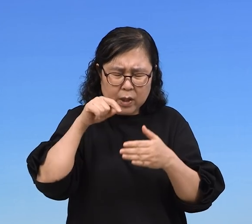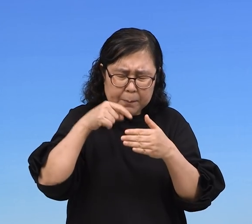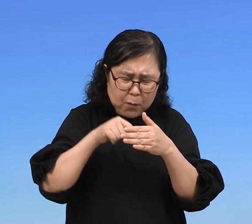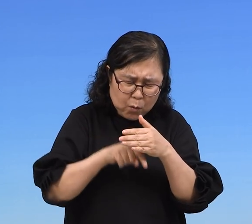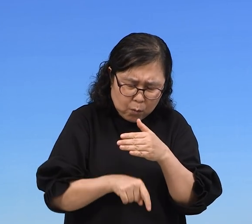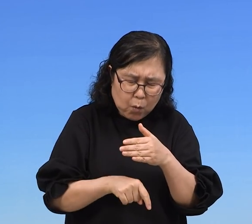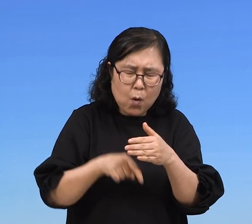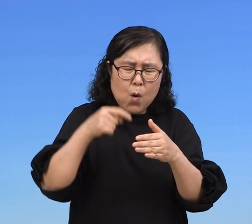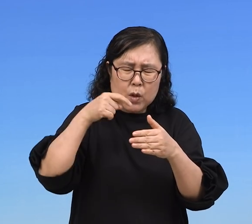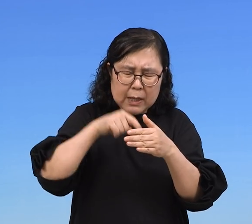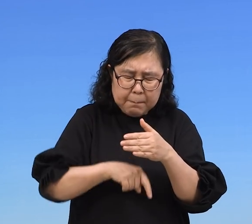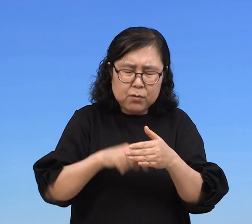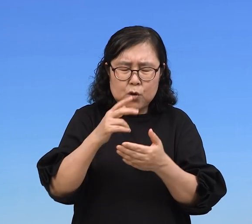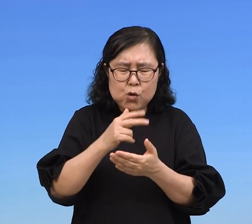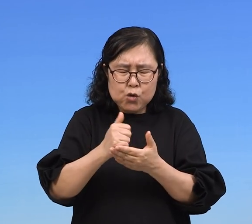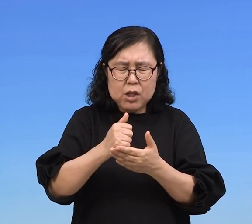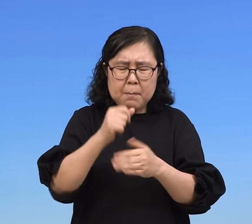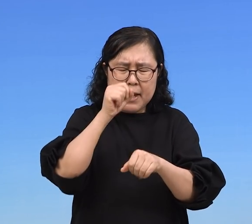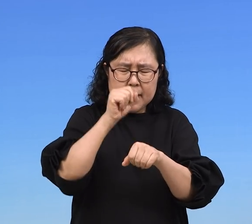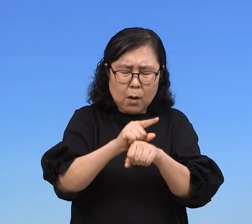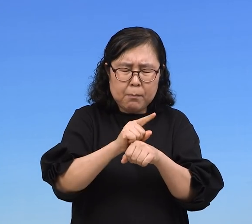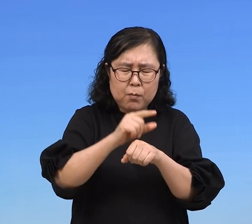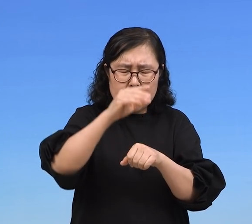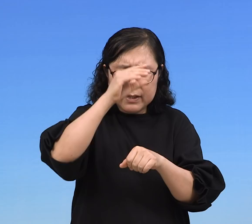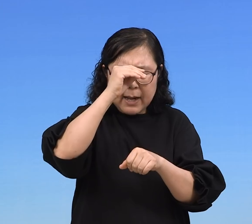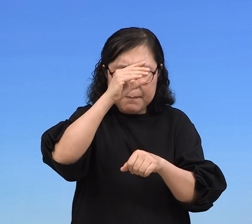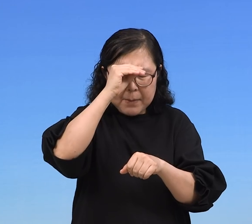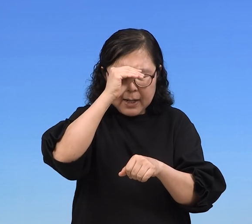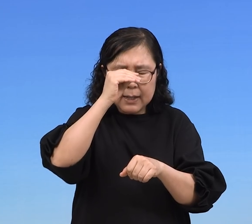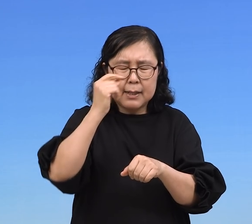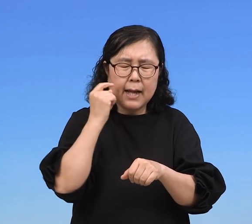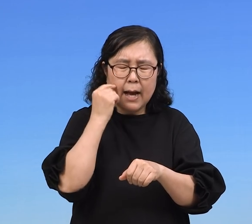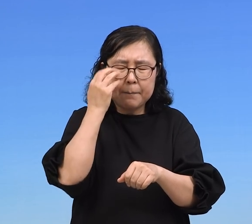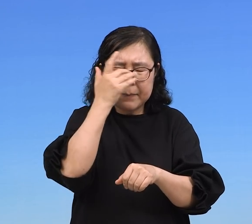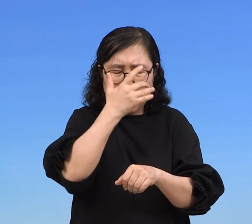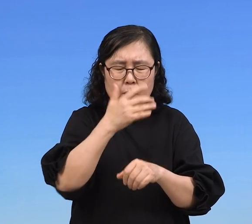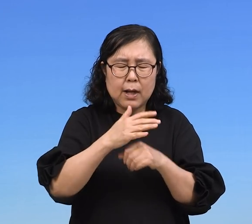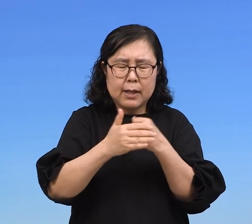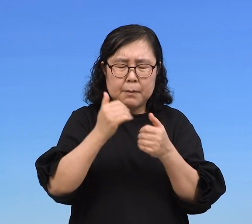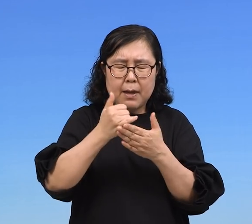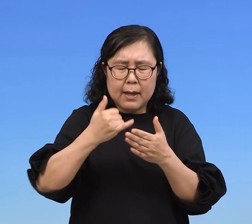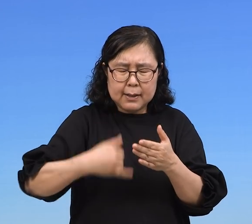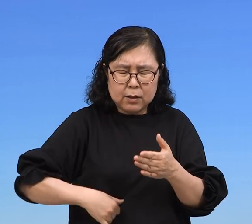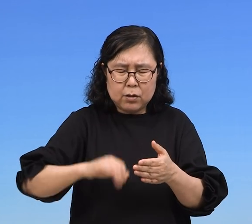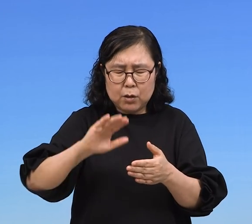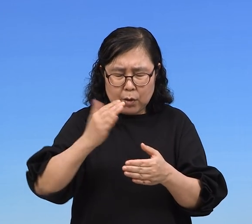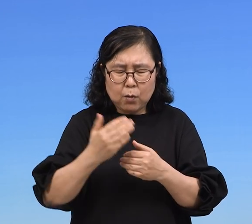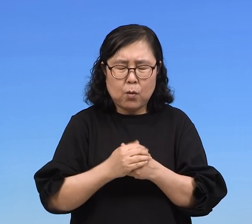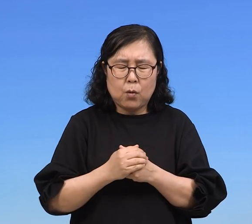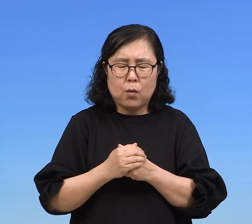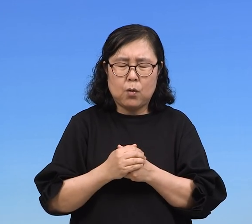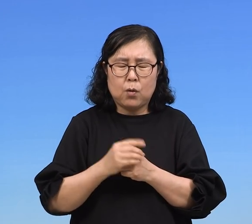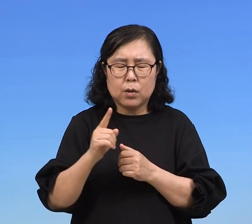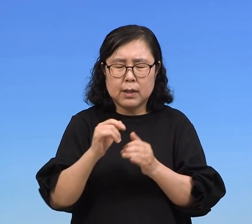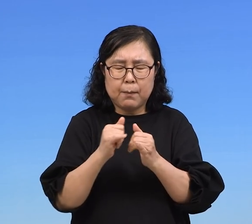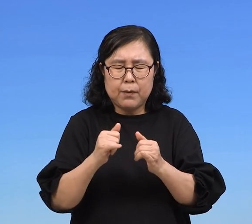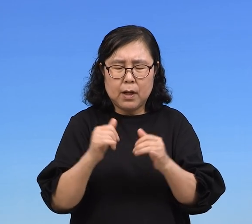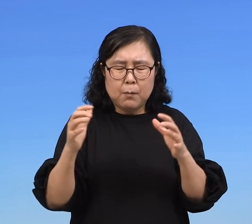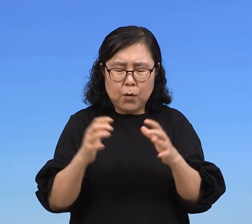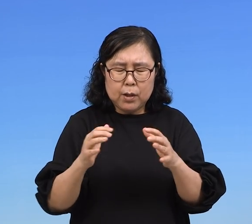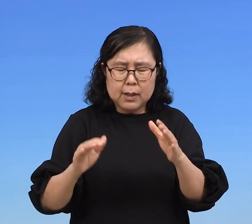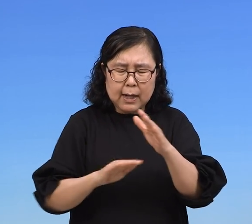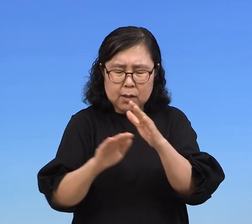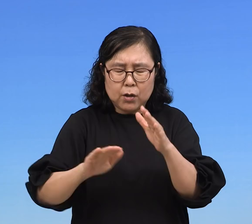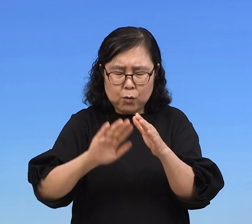깊고 깊은 주님의 성품을 닮아가는 아름다운 하나님의 자녀들이 되고 그들이